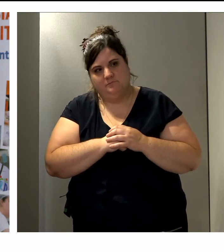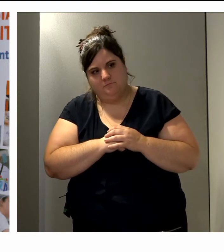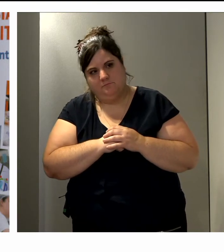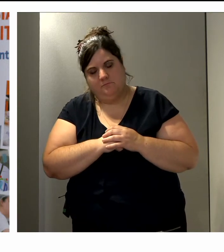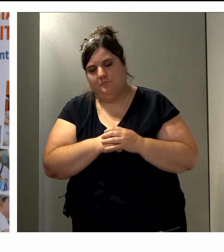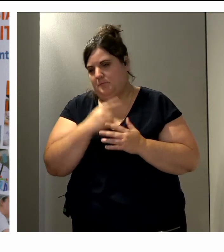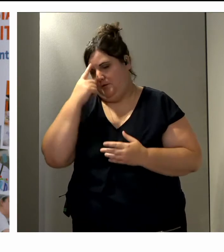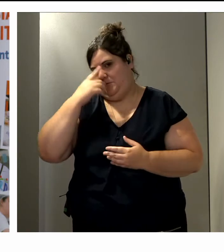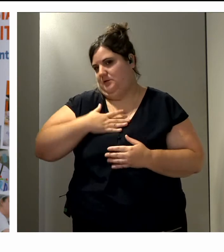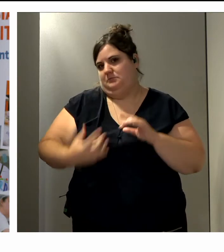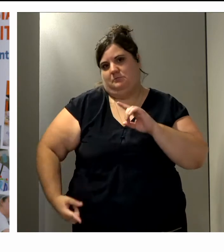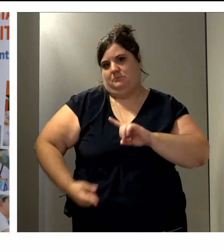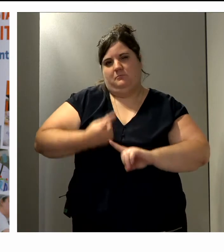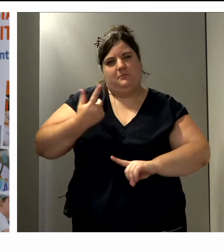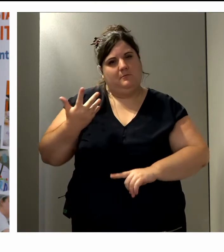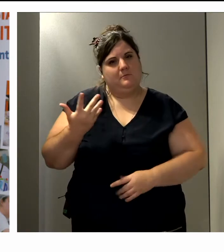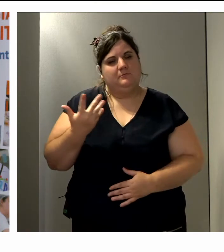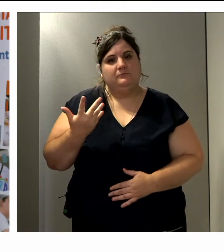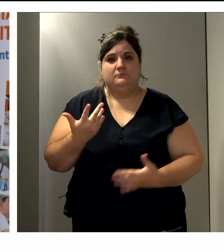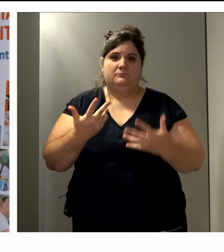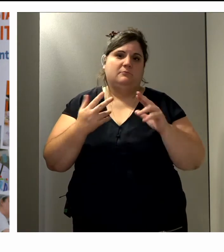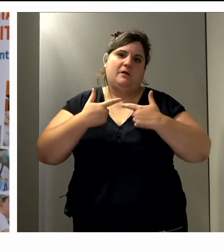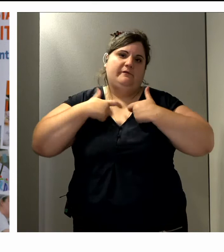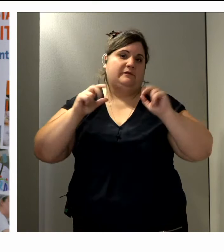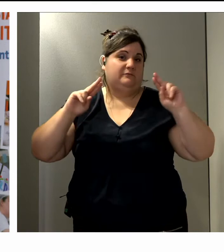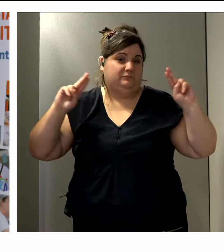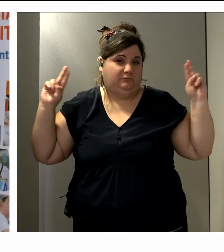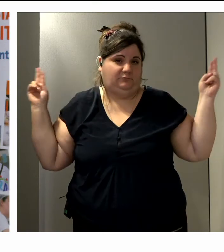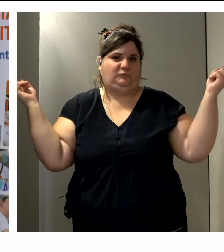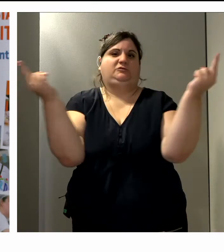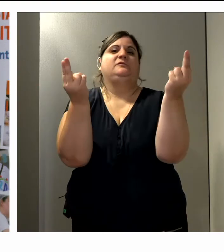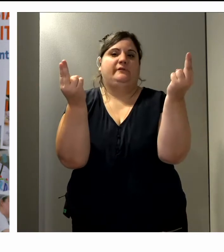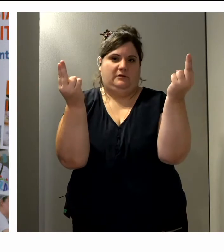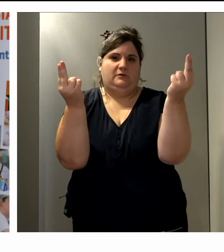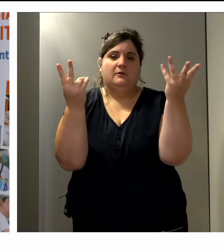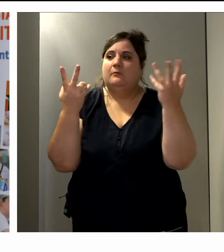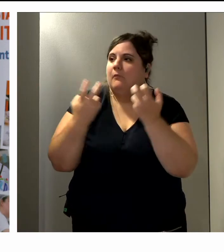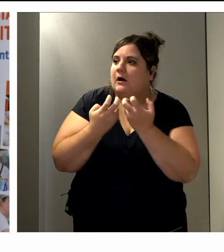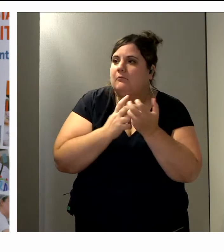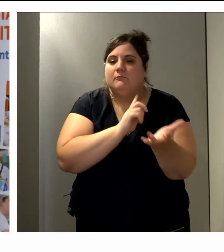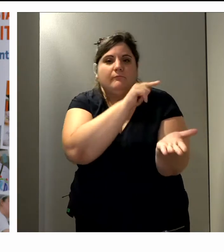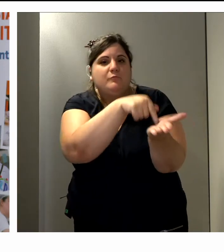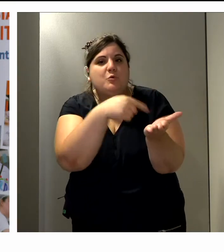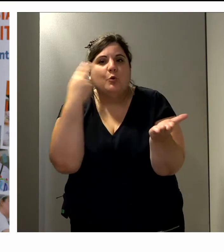l'importance de rendre l'accessibilité universelle. Si on pouvait créer des campus